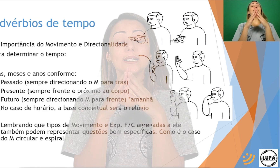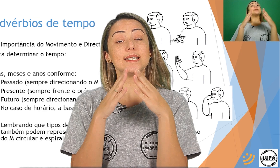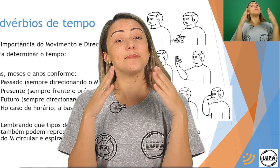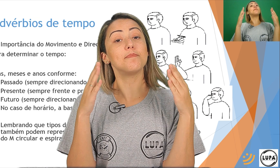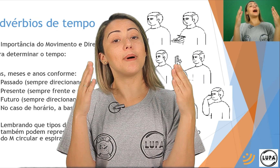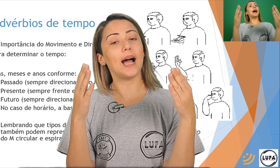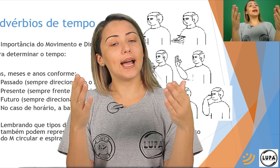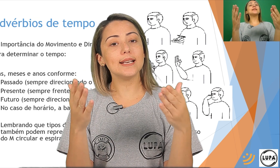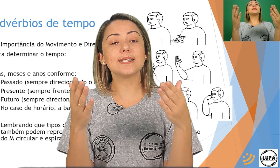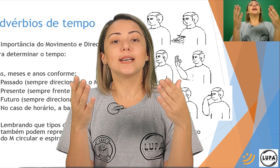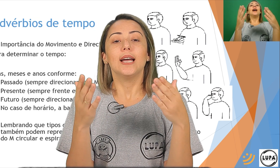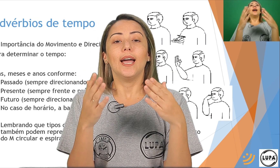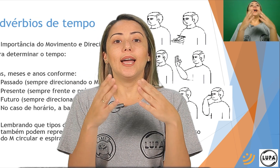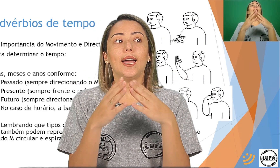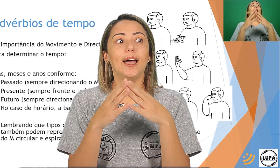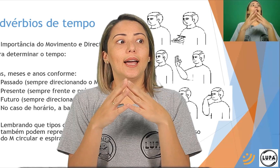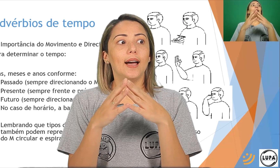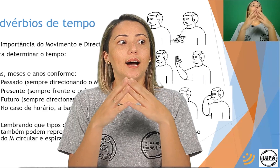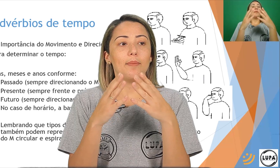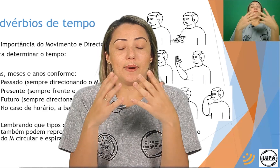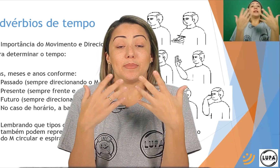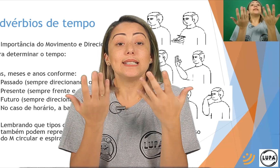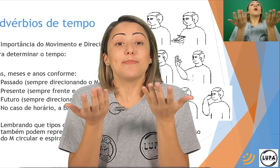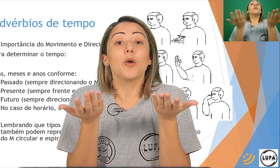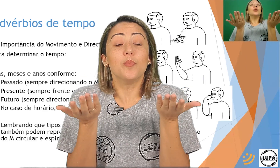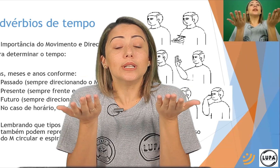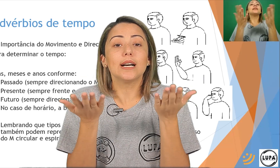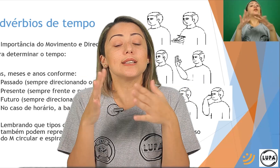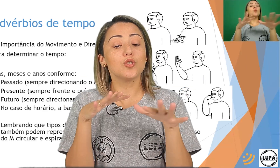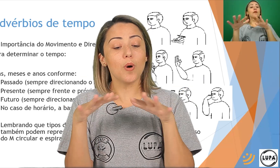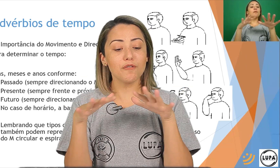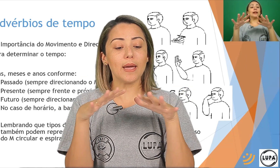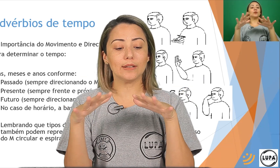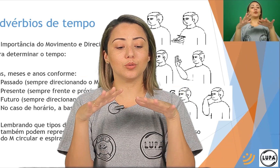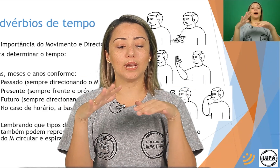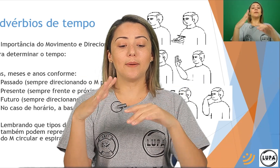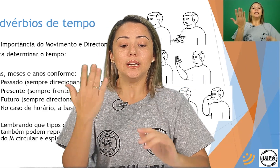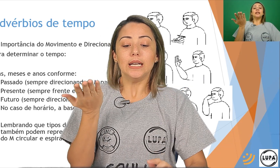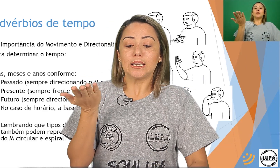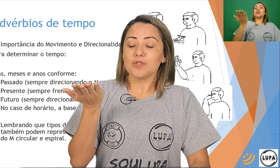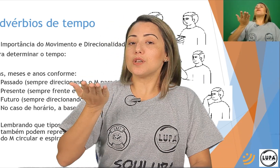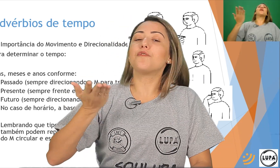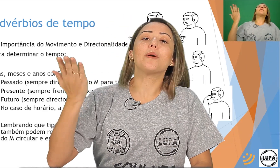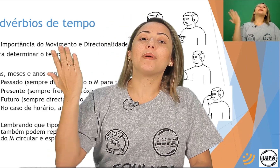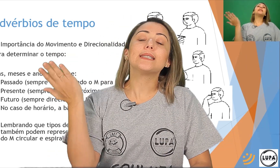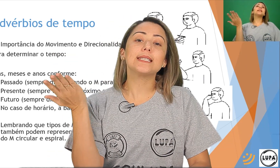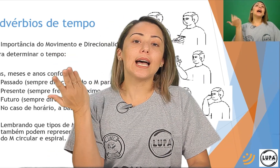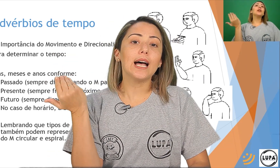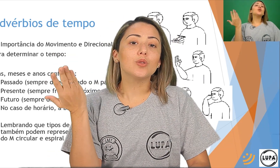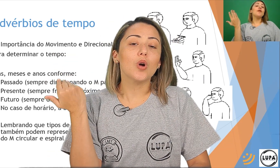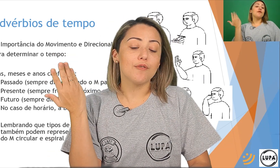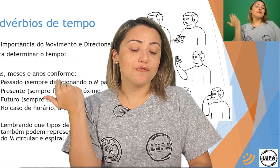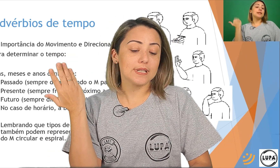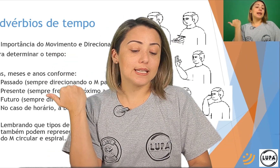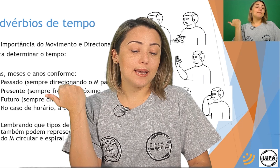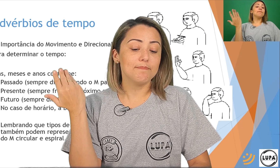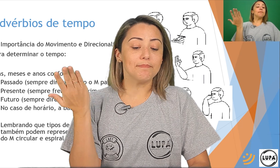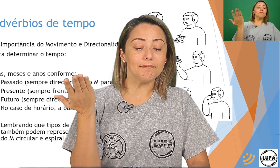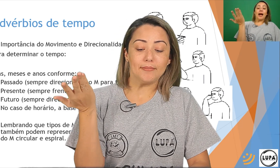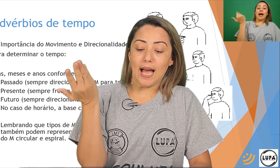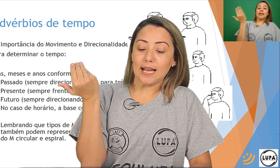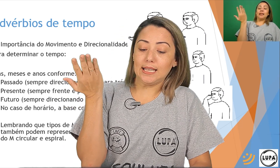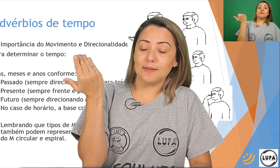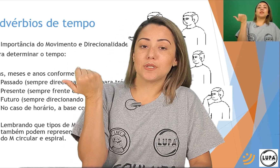os principais, a principal importância do movimento, tá? Então, se for passado, eu vou